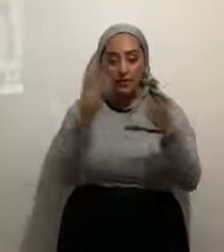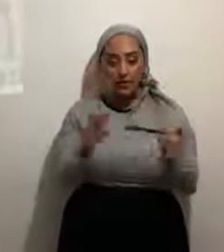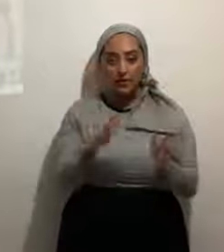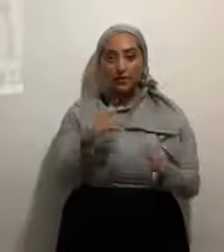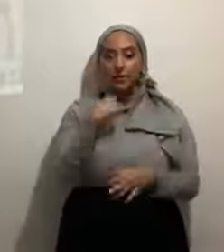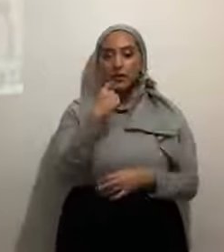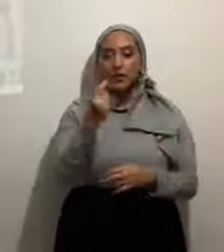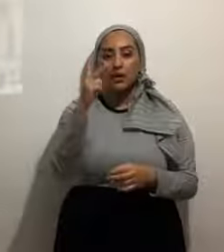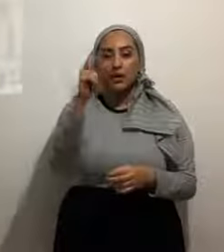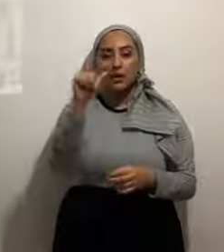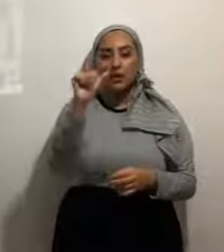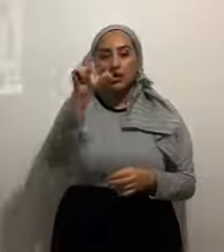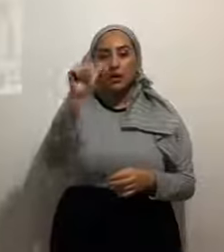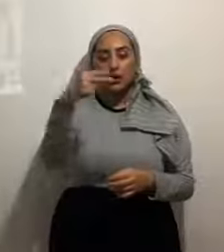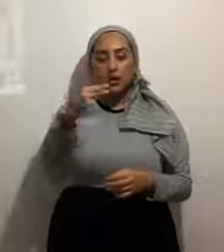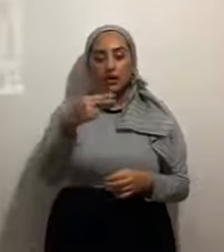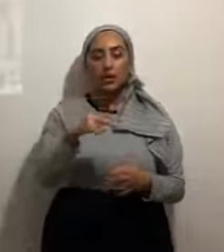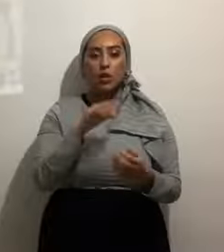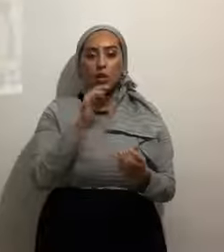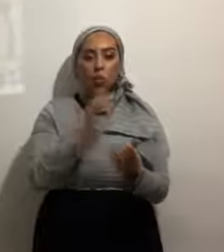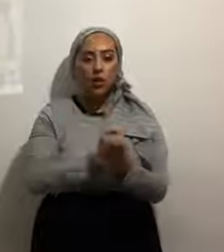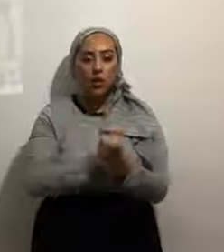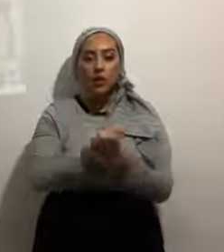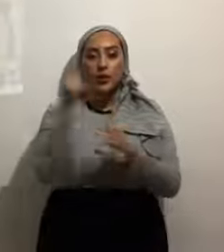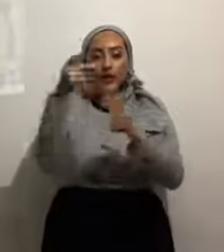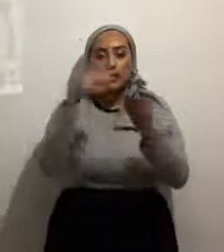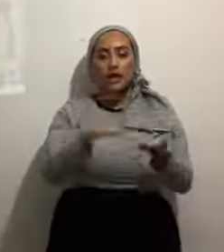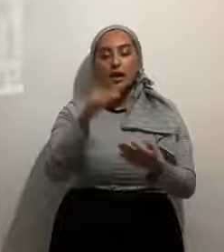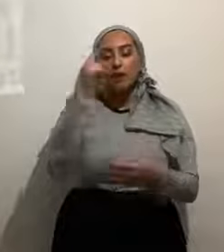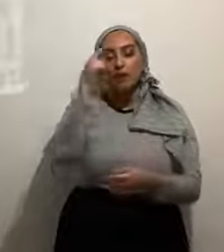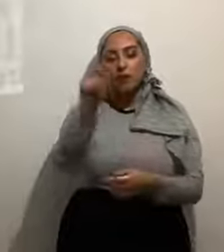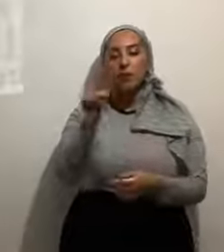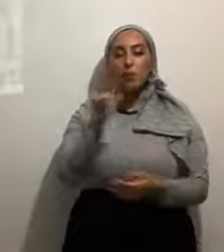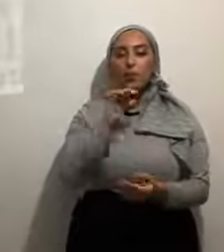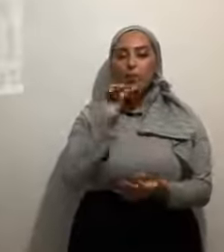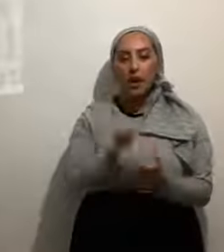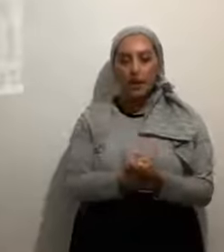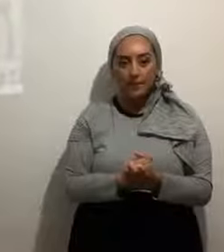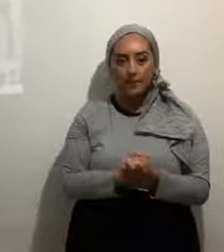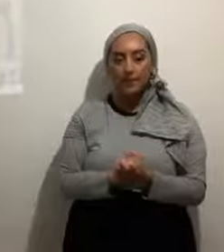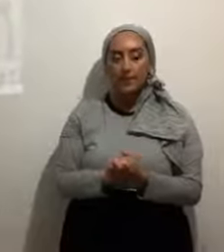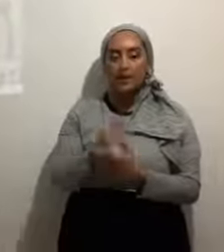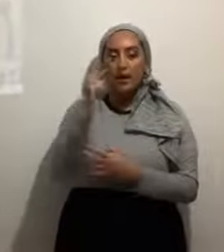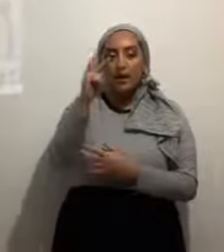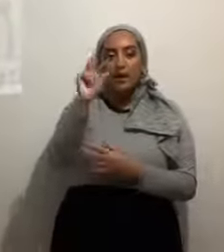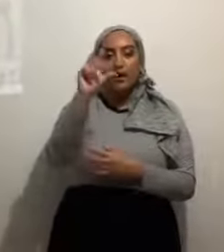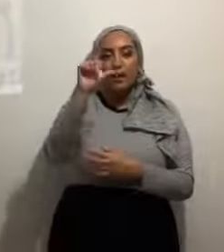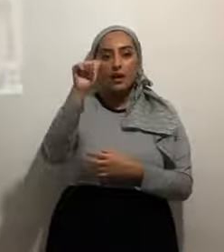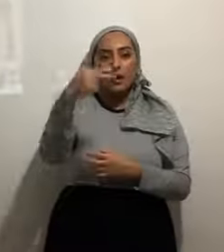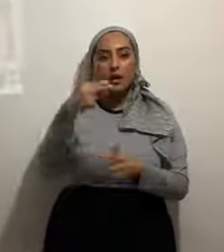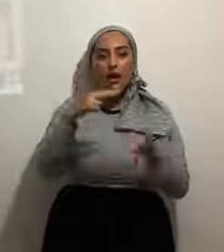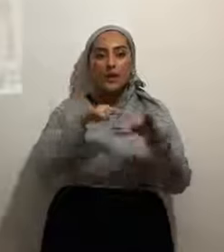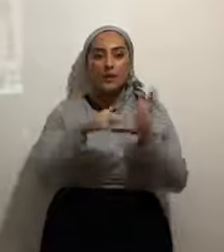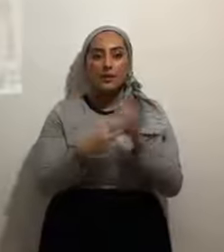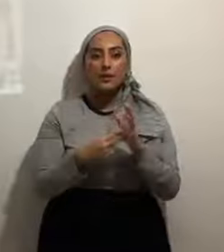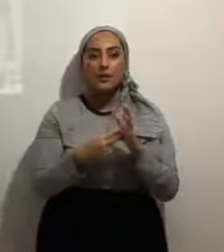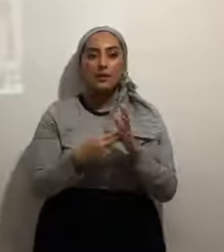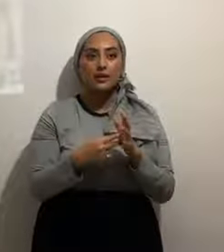Kalá, novia. Él murió por la novia. Kalá quiere decir está